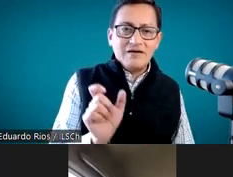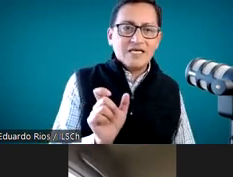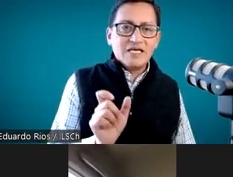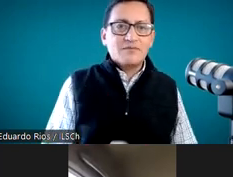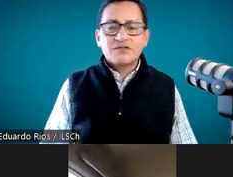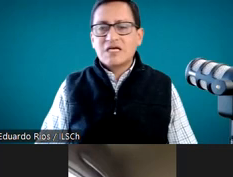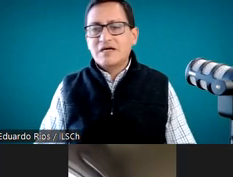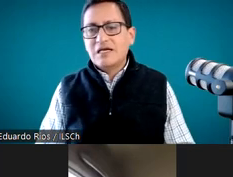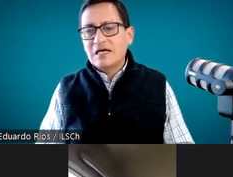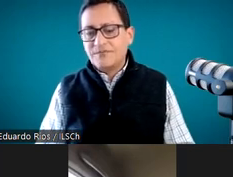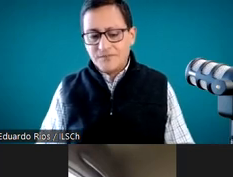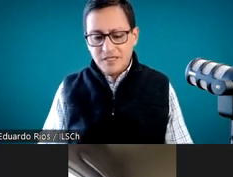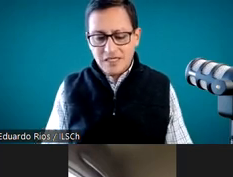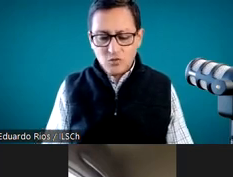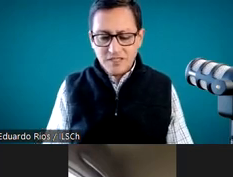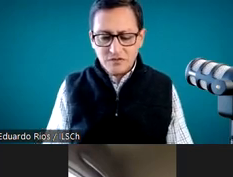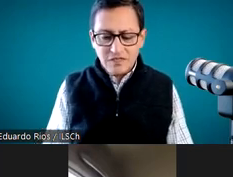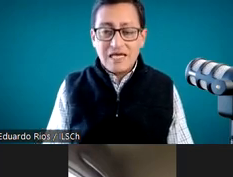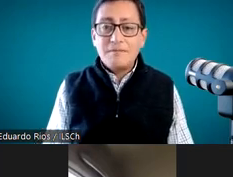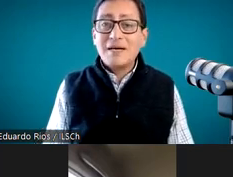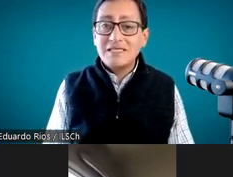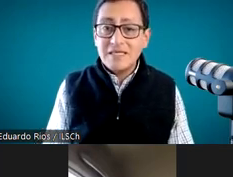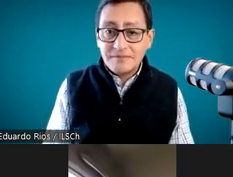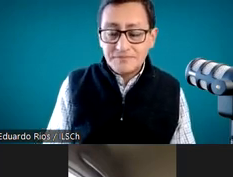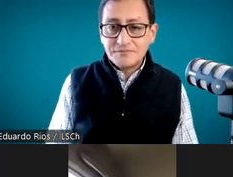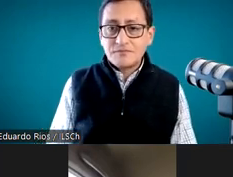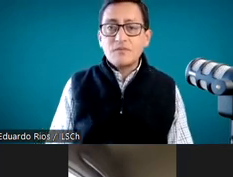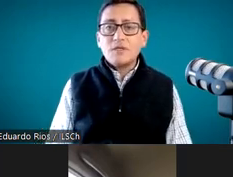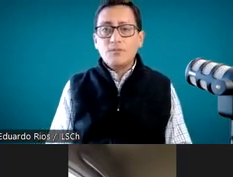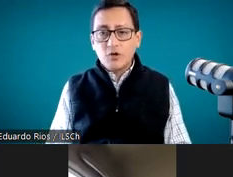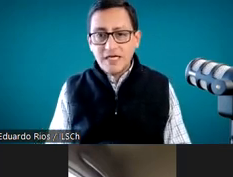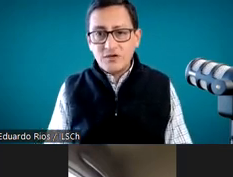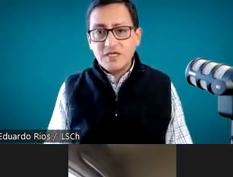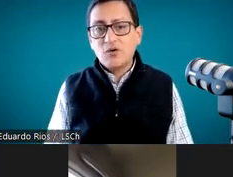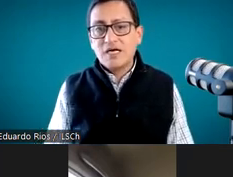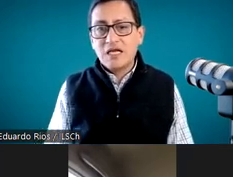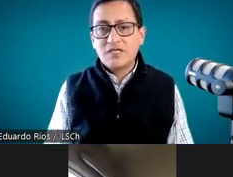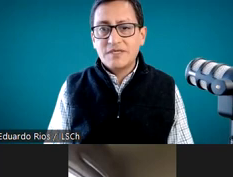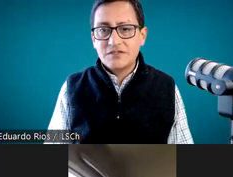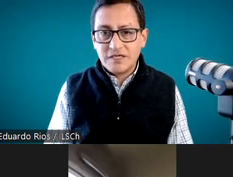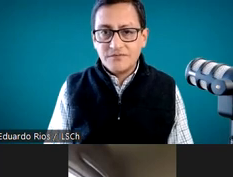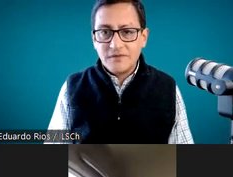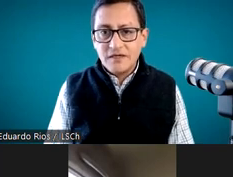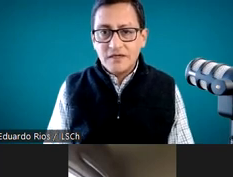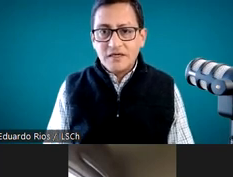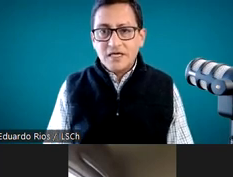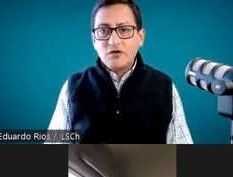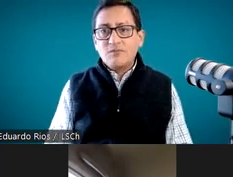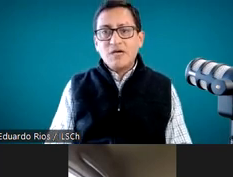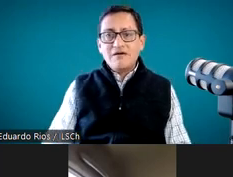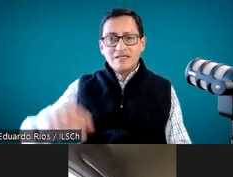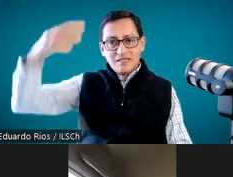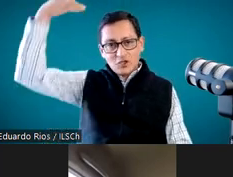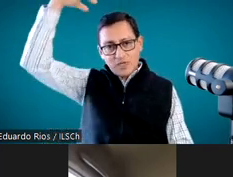palabra clave que mencionaba al comienzo, la empatía. Ponernos en el lugar de la otra persona. En